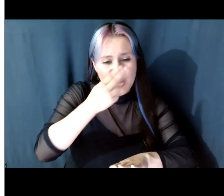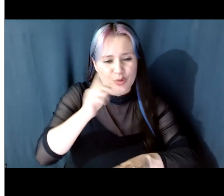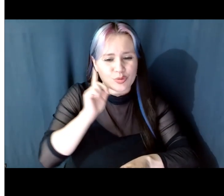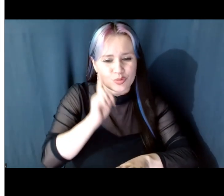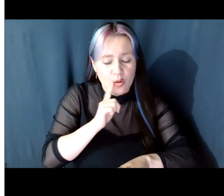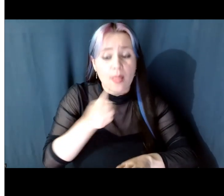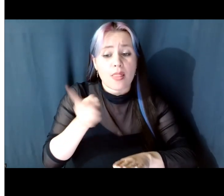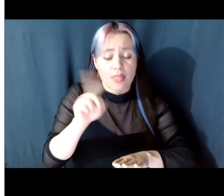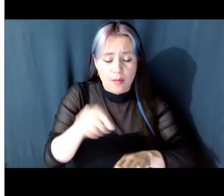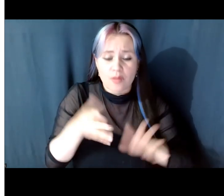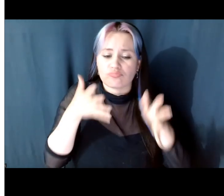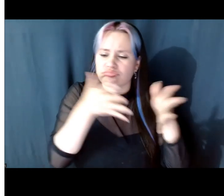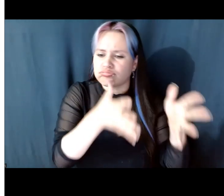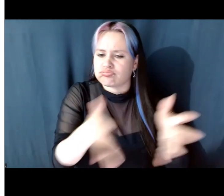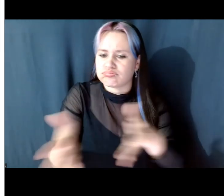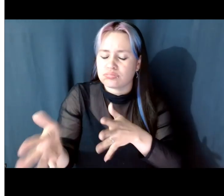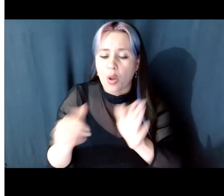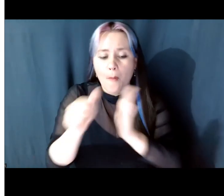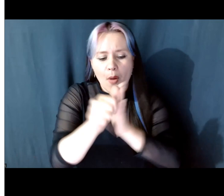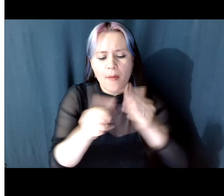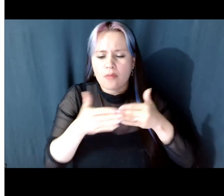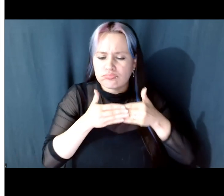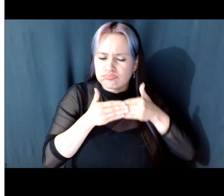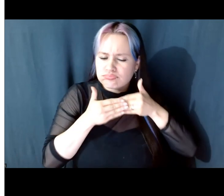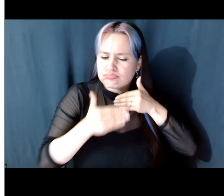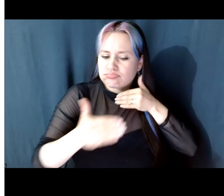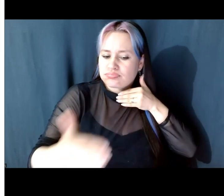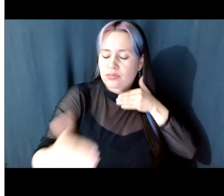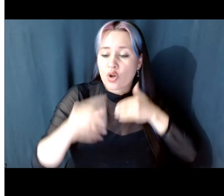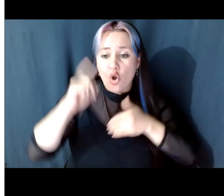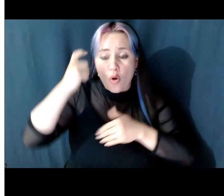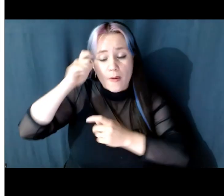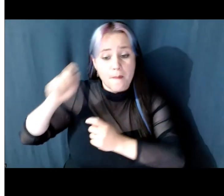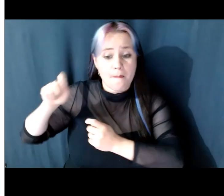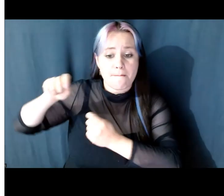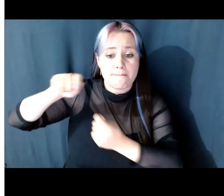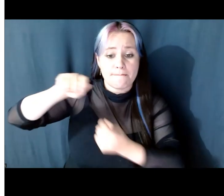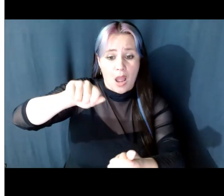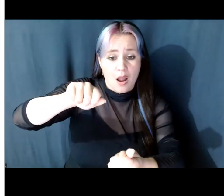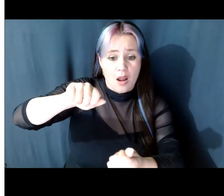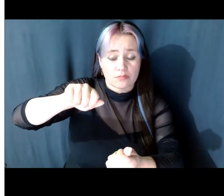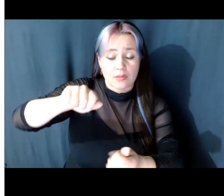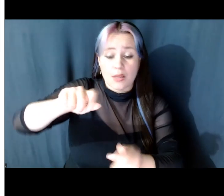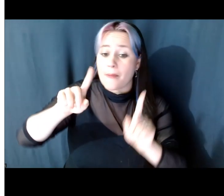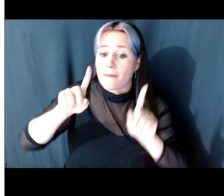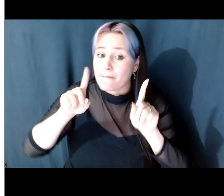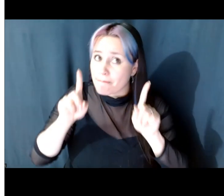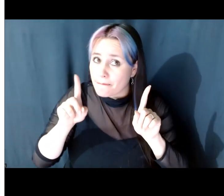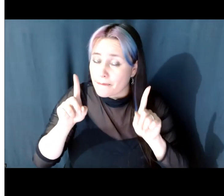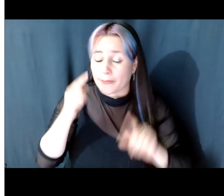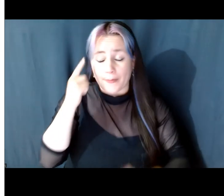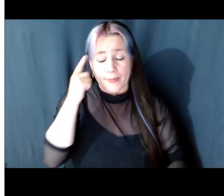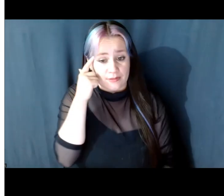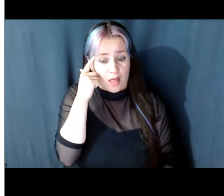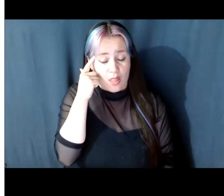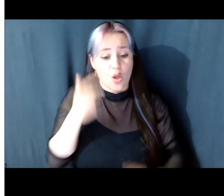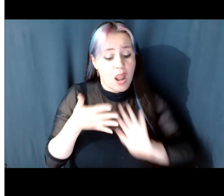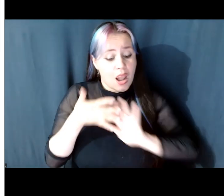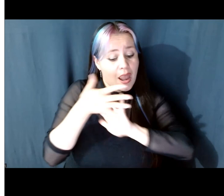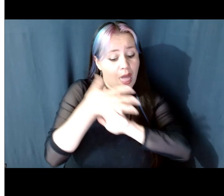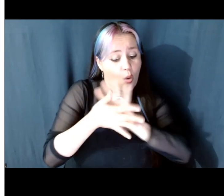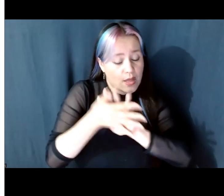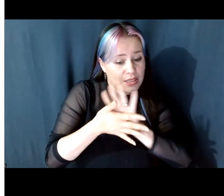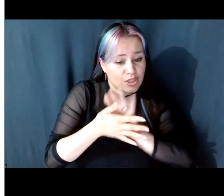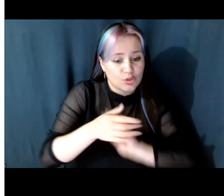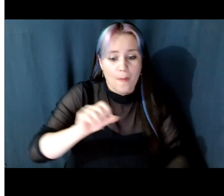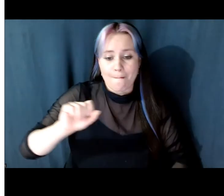lengua que le permite comprender todo aquello que por su situación de sordera no logra permitir escenarios donde los niños sordos